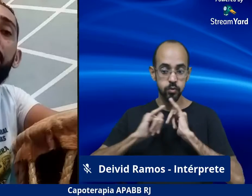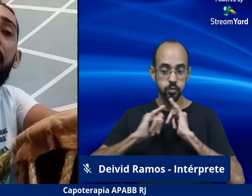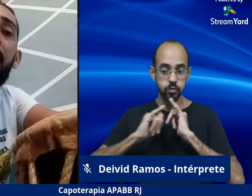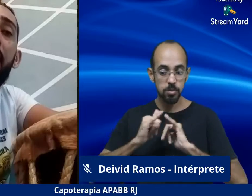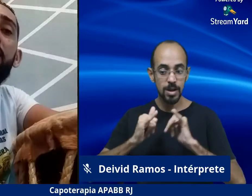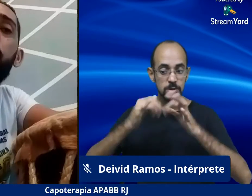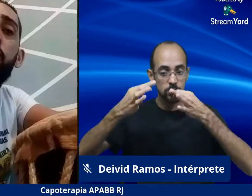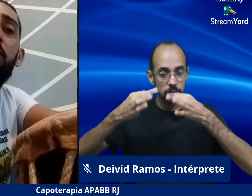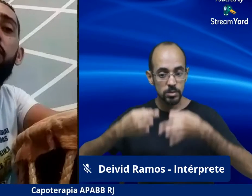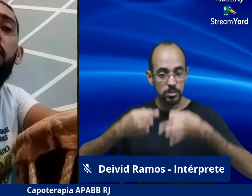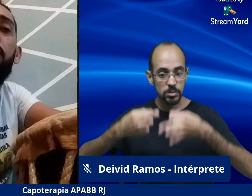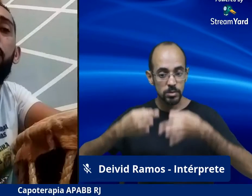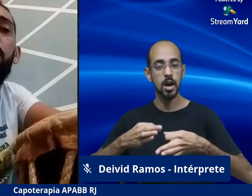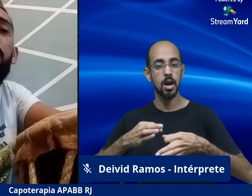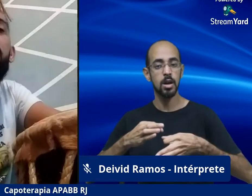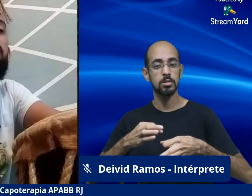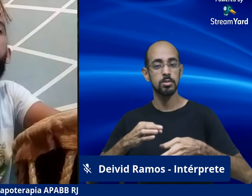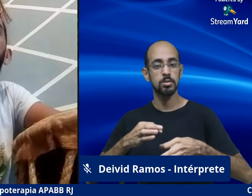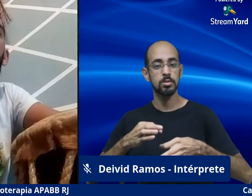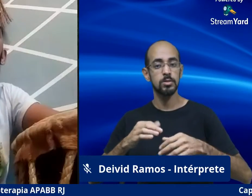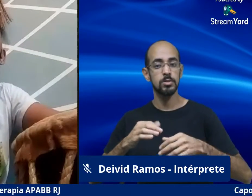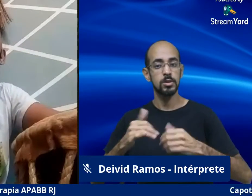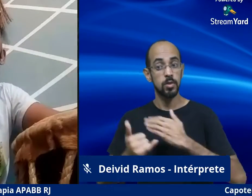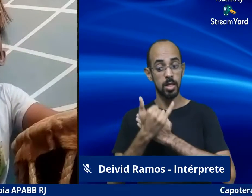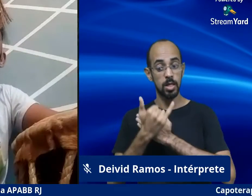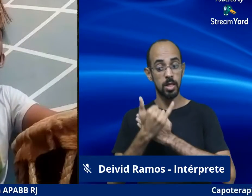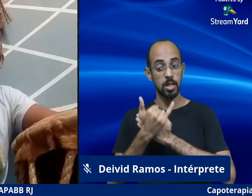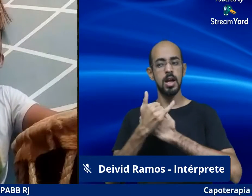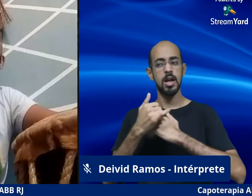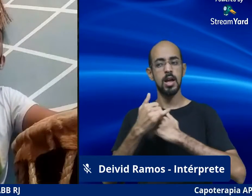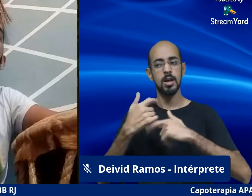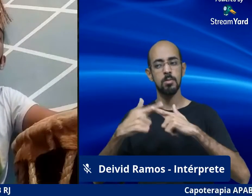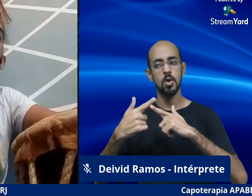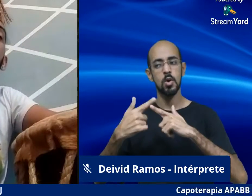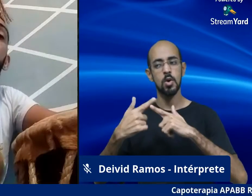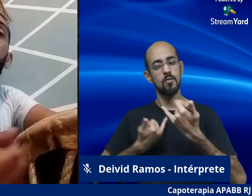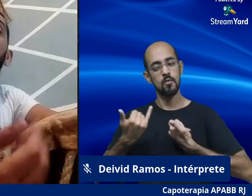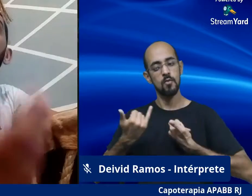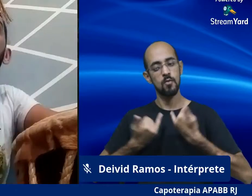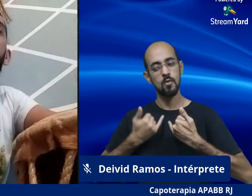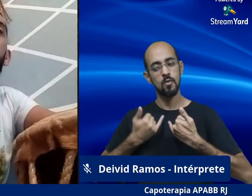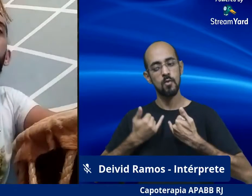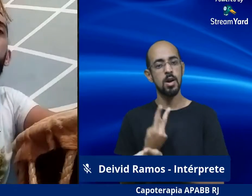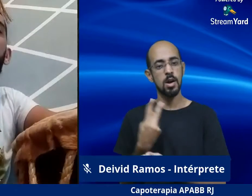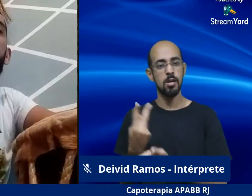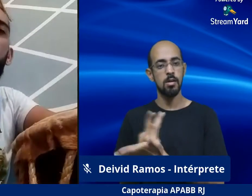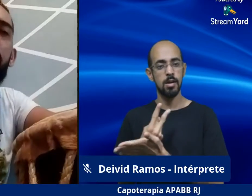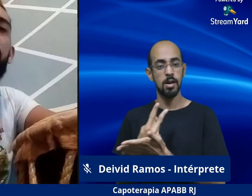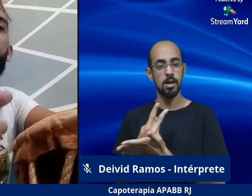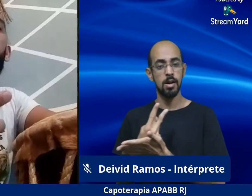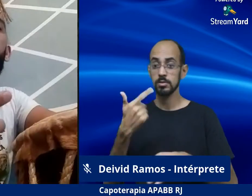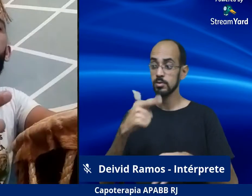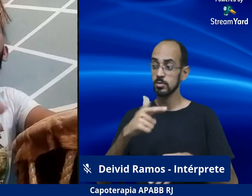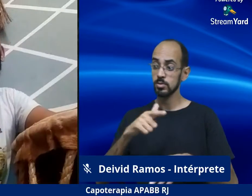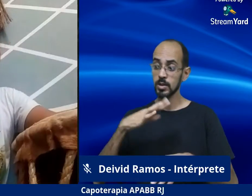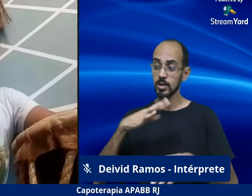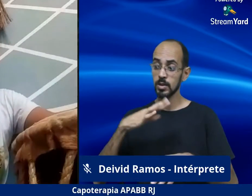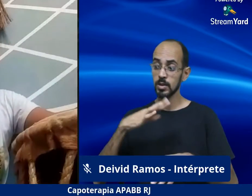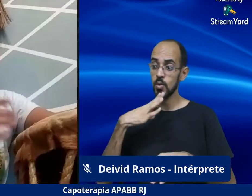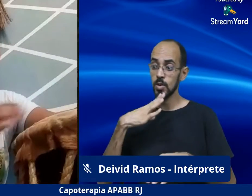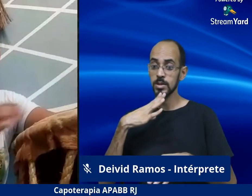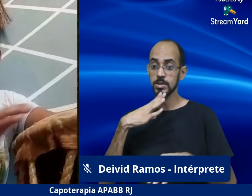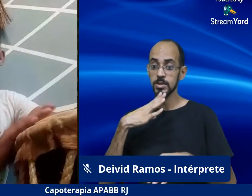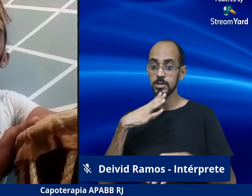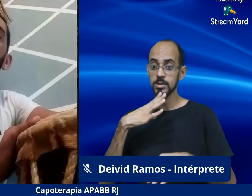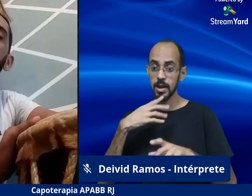aí essas pessoas, infelizmente, estão se privando de conhecer todo esse universo lindíssimo da capoeira